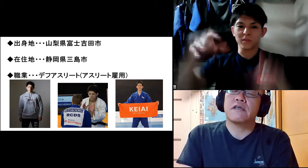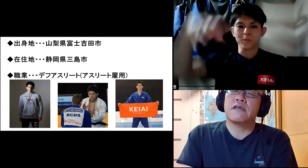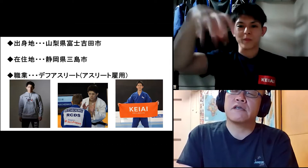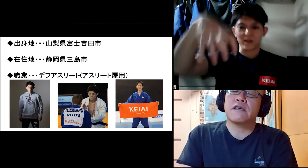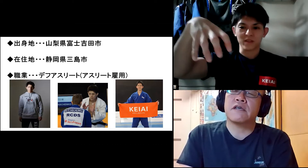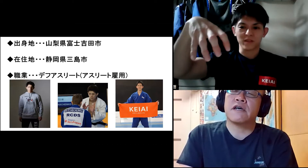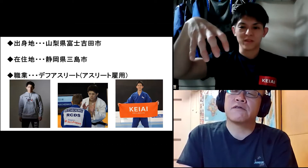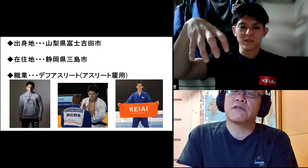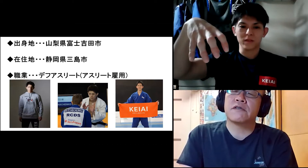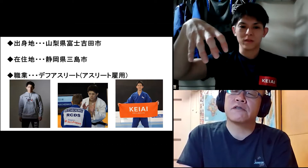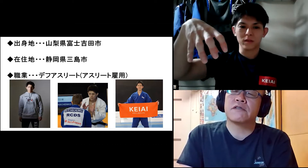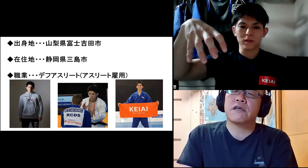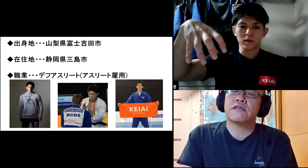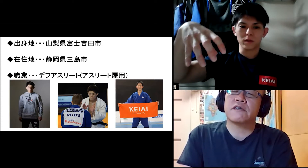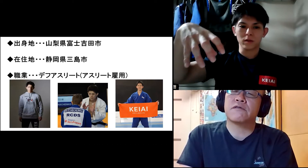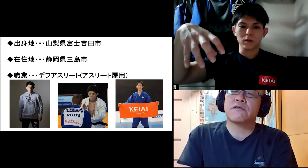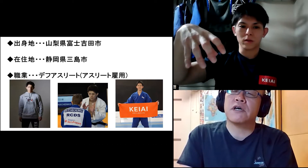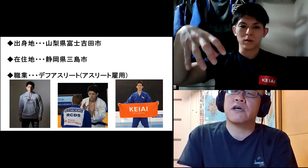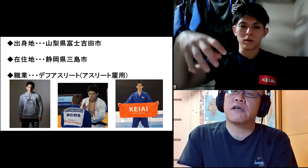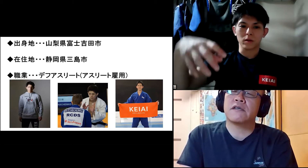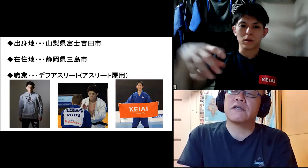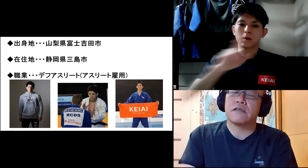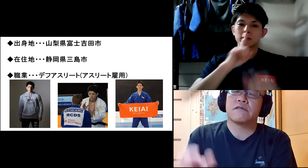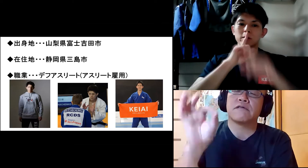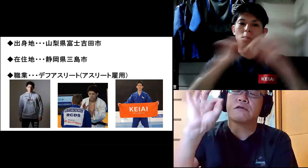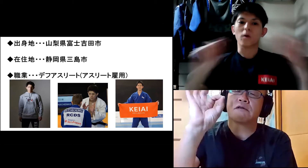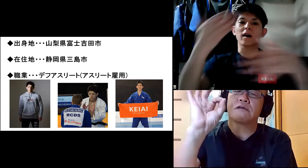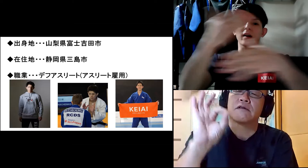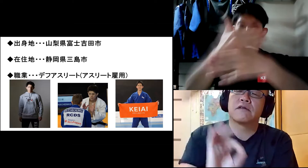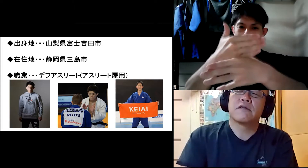で、現在生活しているところが、